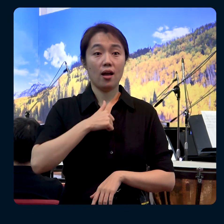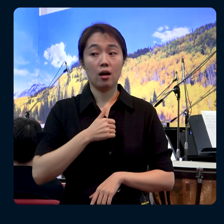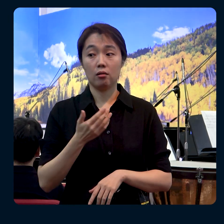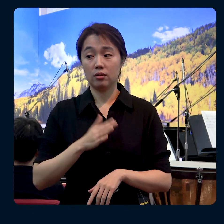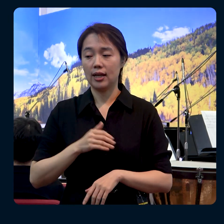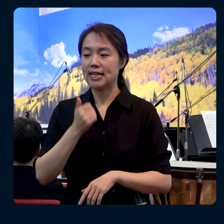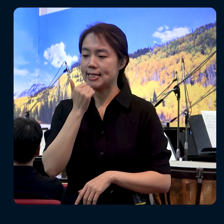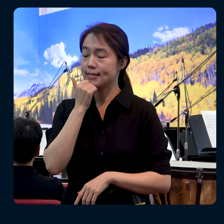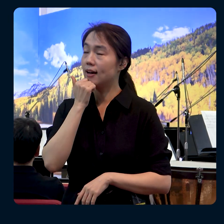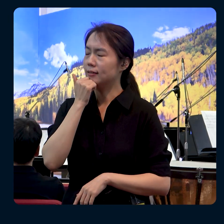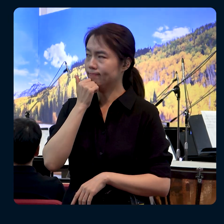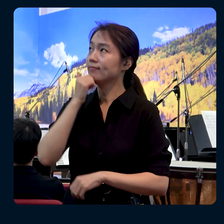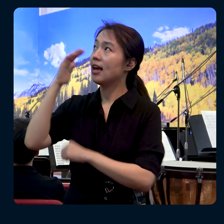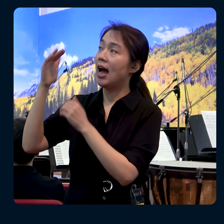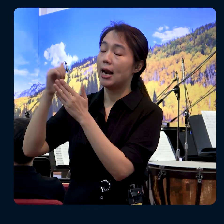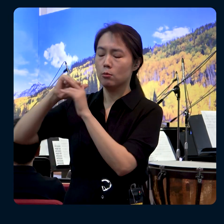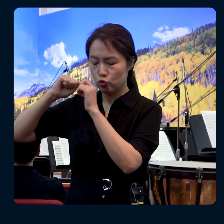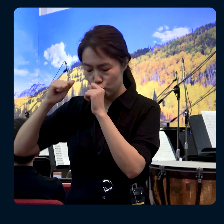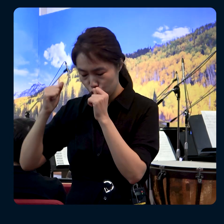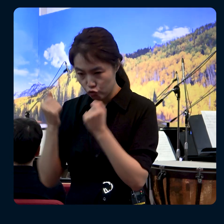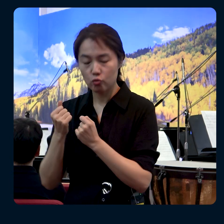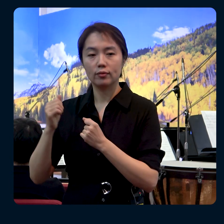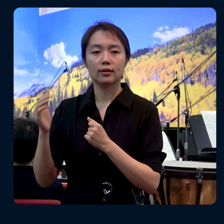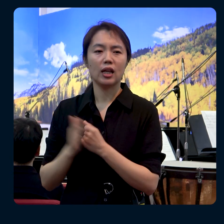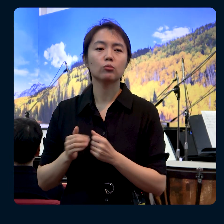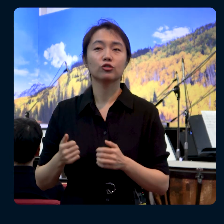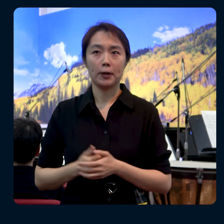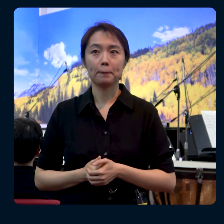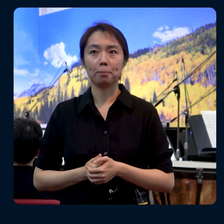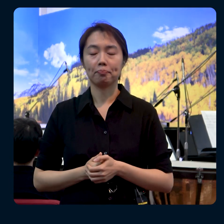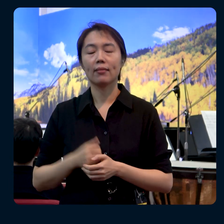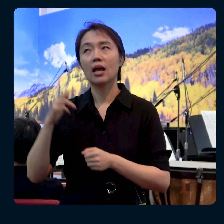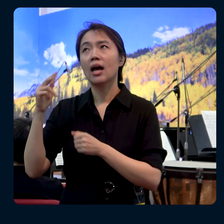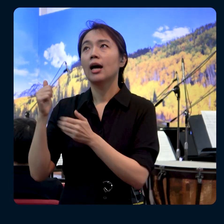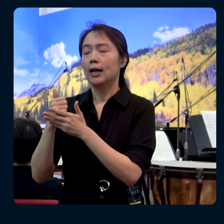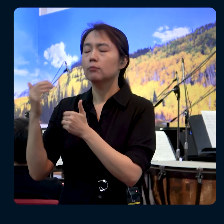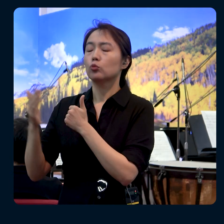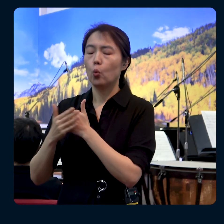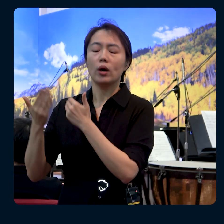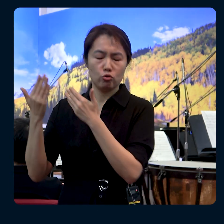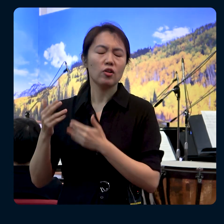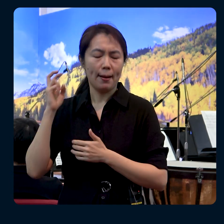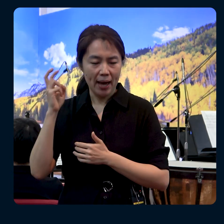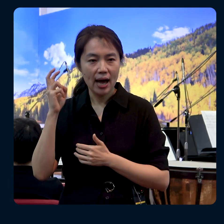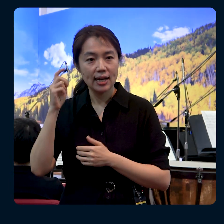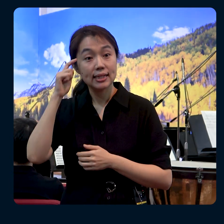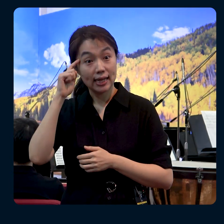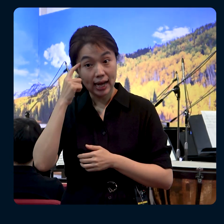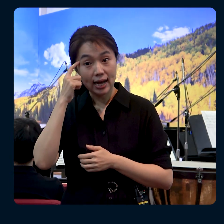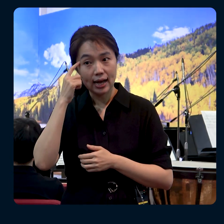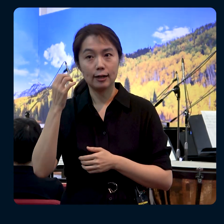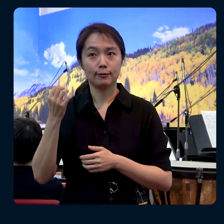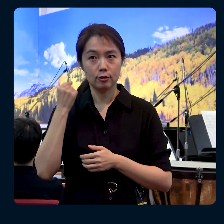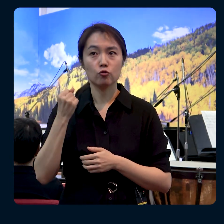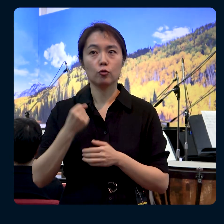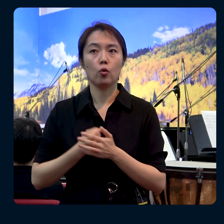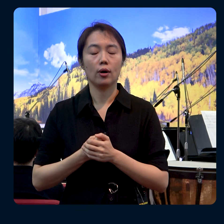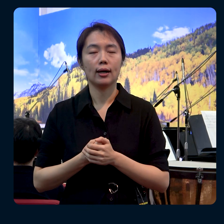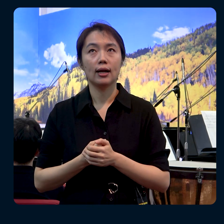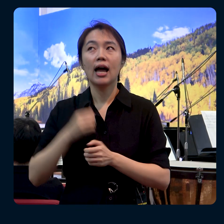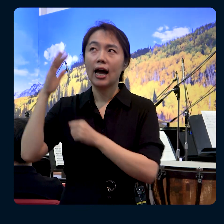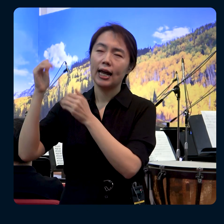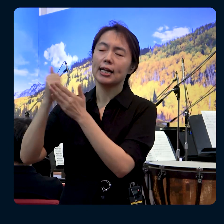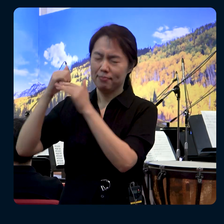말씀에 순종한 그 마음 때문에, 그 영성으로 하나님이 어떻게 하시겠지. 그리고 마음속에 하나님이